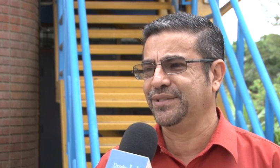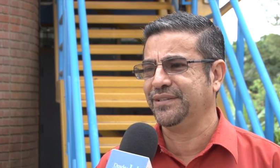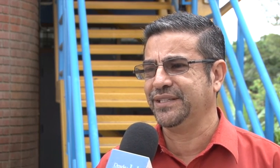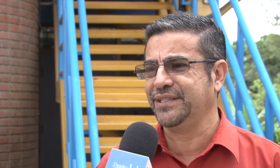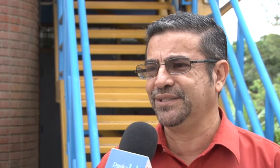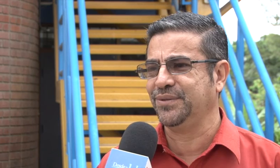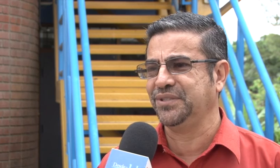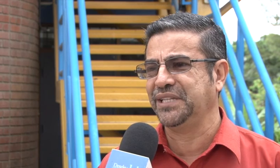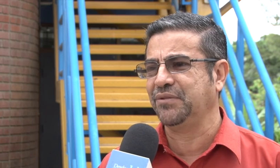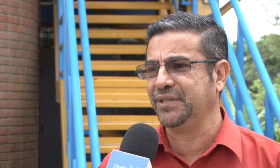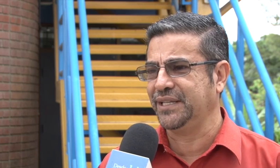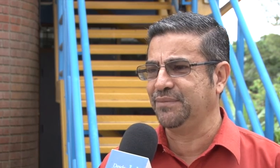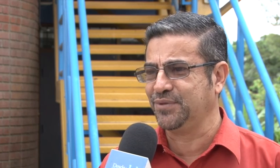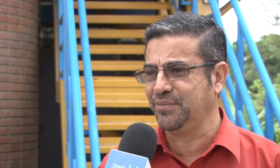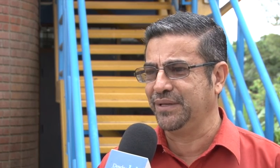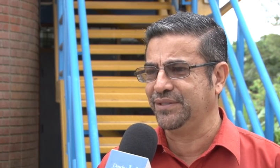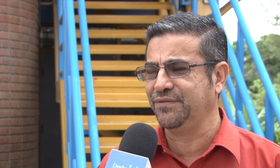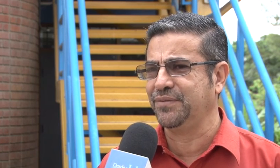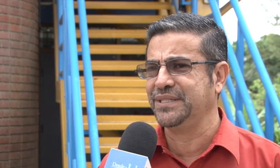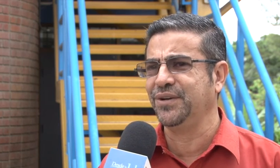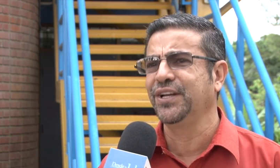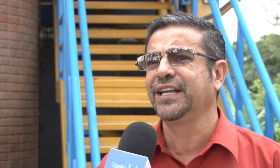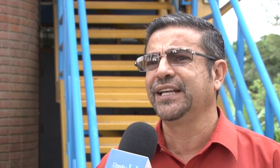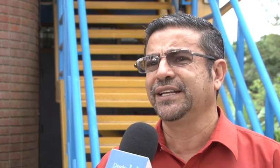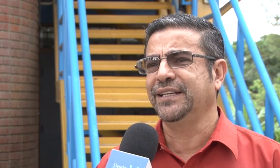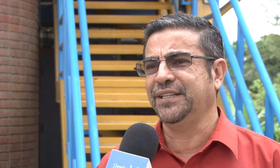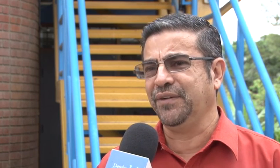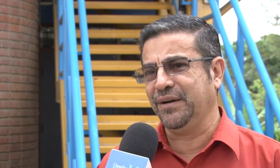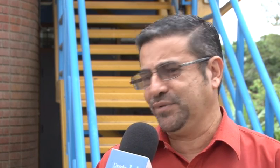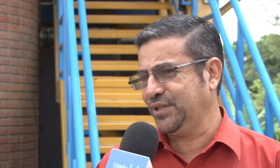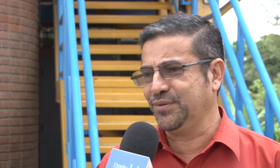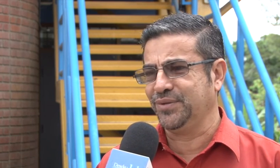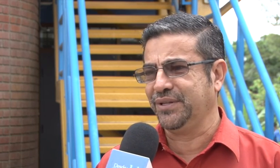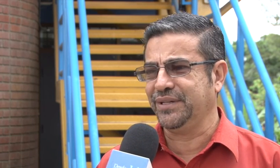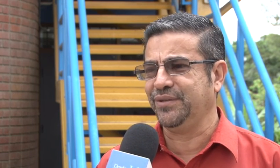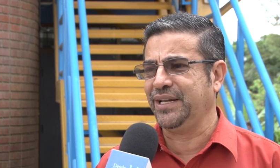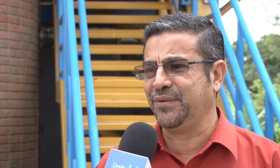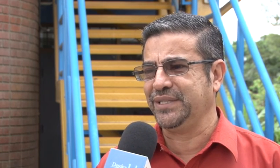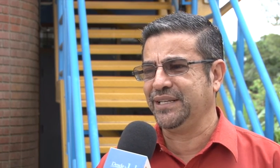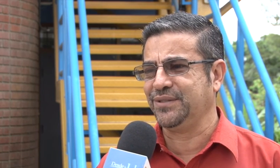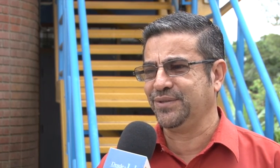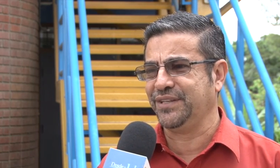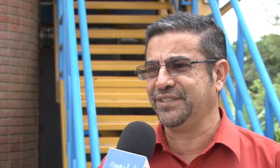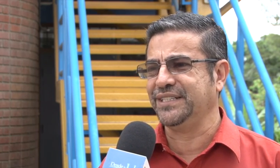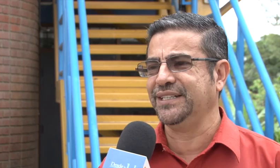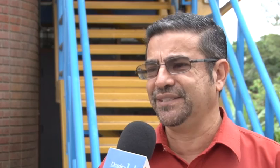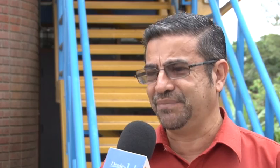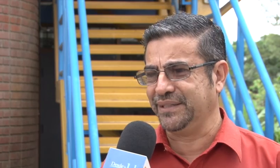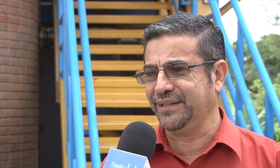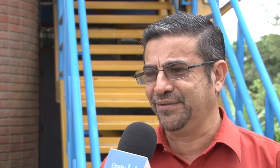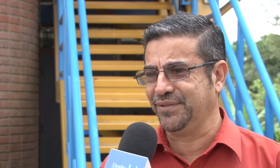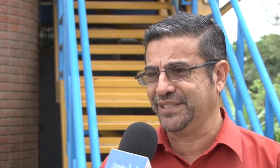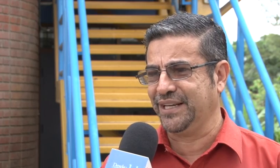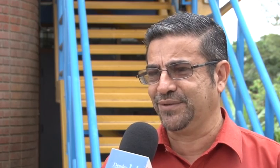costarricense de seguro social con que tenemos convenios en formación y trabajamos en cursos abiertos en lengua de señas costarricense que se imparten en la universidad de costa